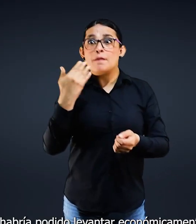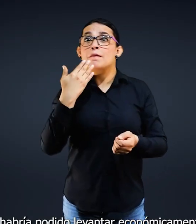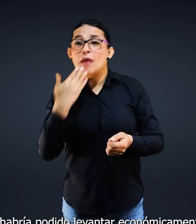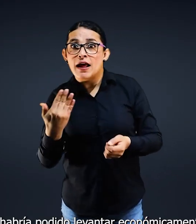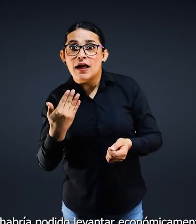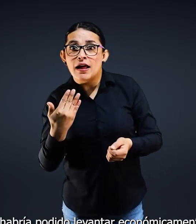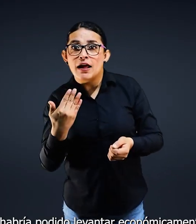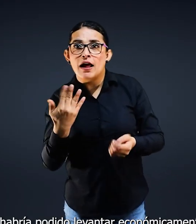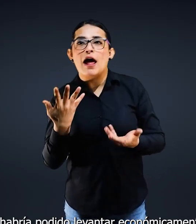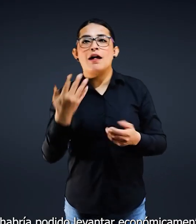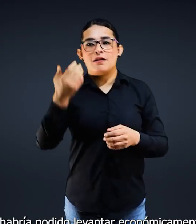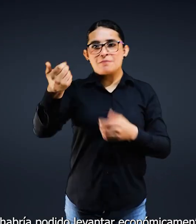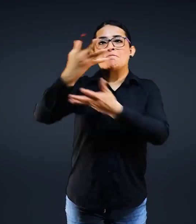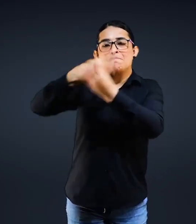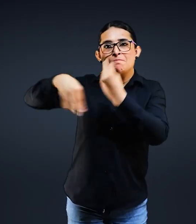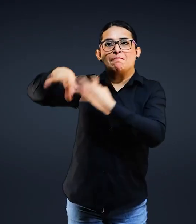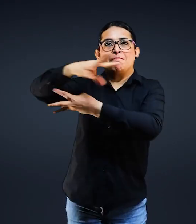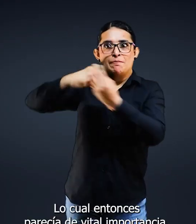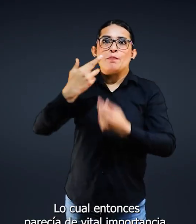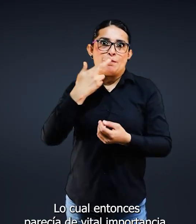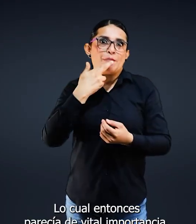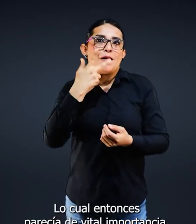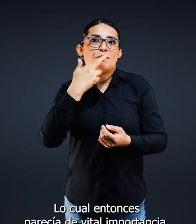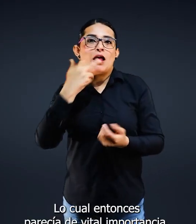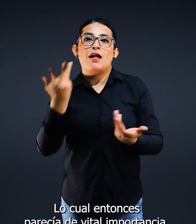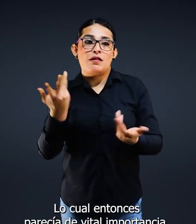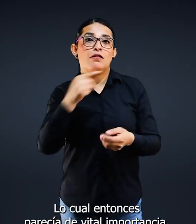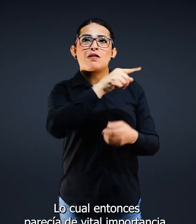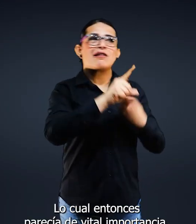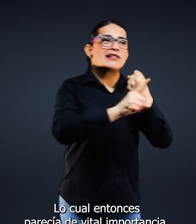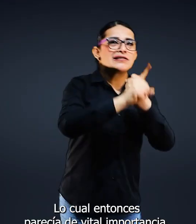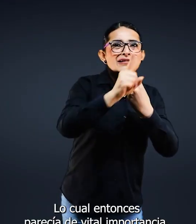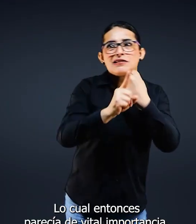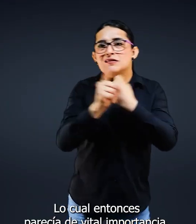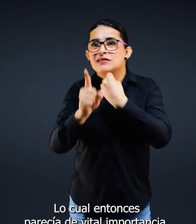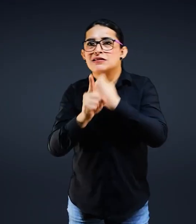levantar económicamente, lo cual entonces parecía de vital importancia.